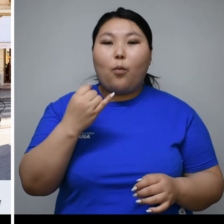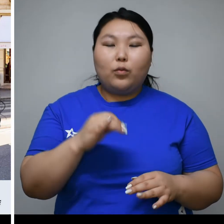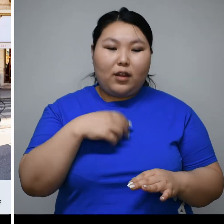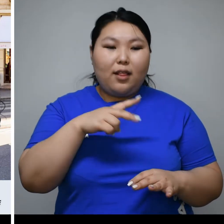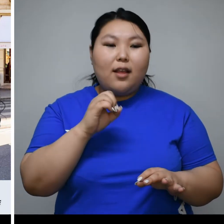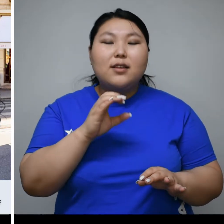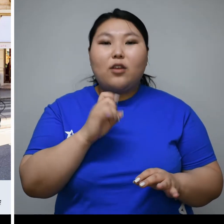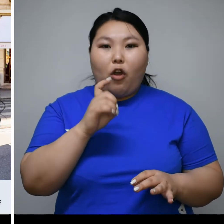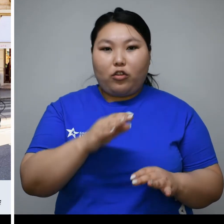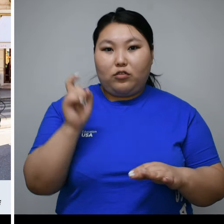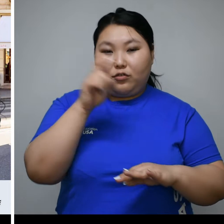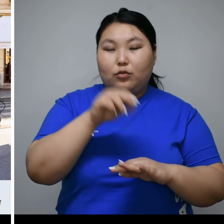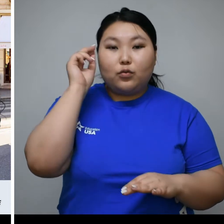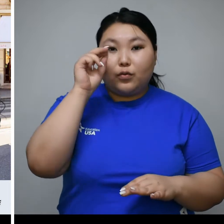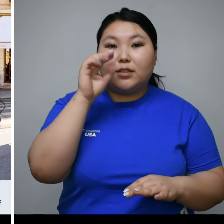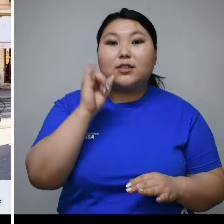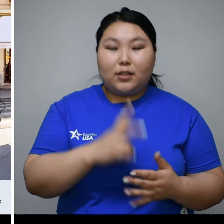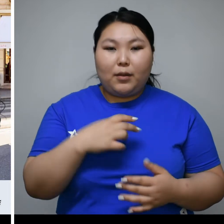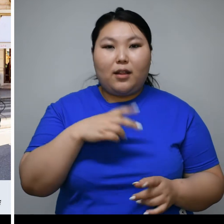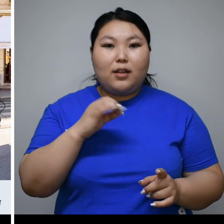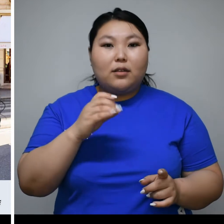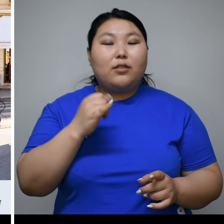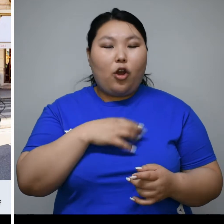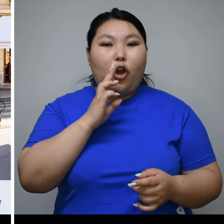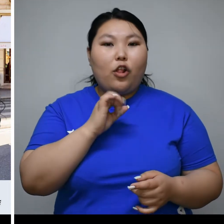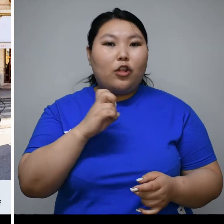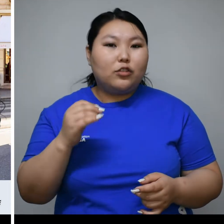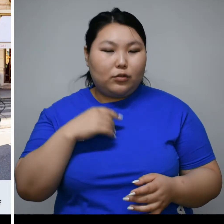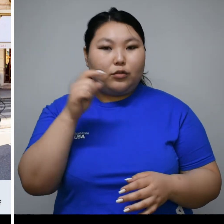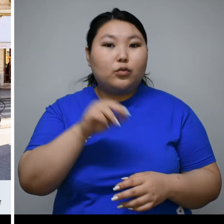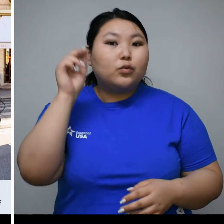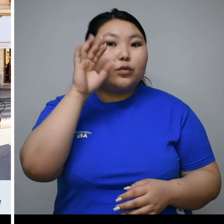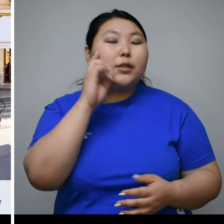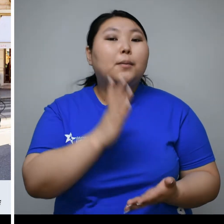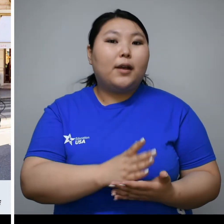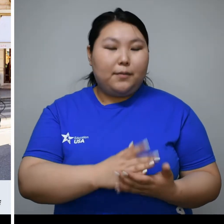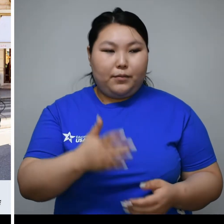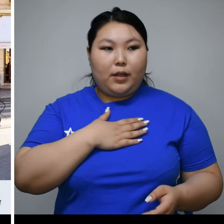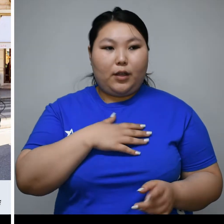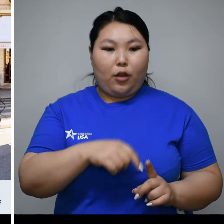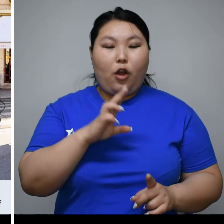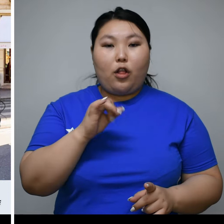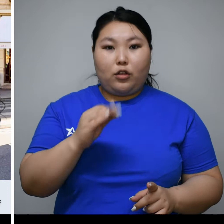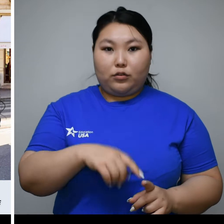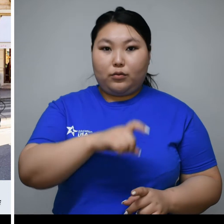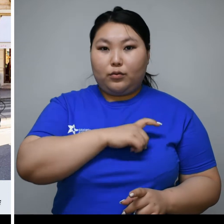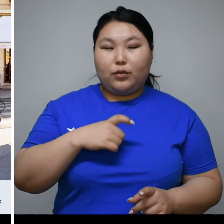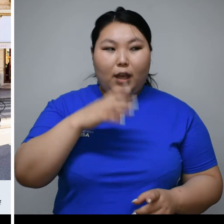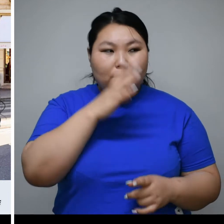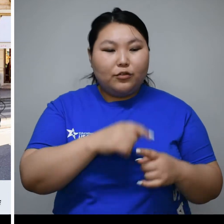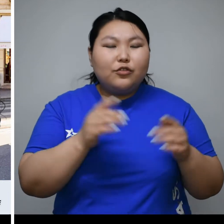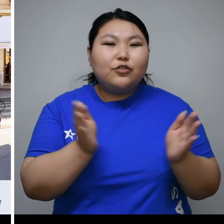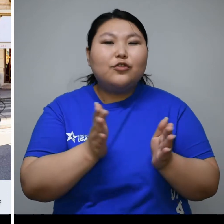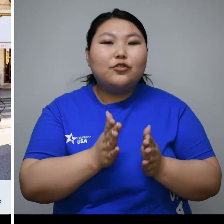мужийн Левстон гэдэг хотод очиж суралцсан. Тэгээд Lewis Clark State College гэдэг коллежид суралцсан байгаа. Манай коллежийн хувьд болохоор